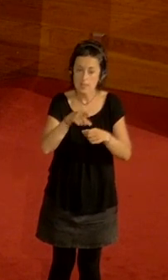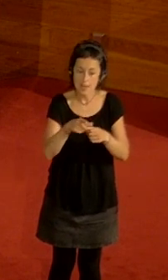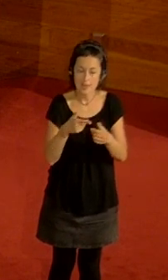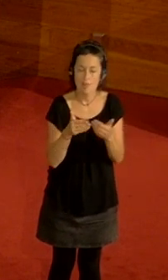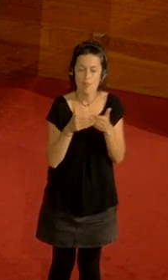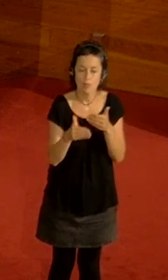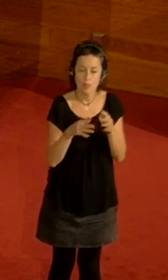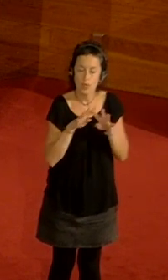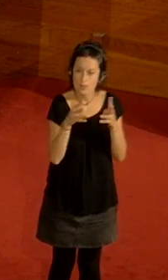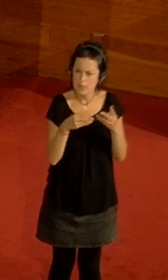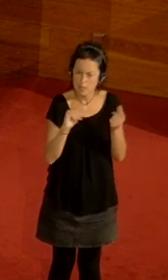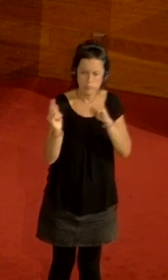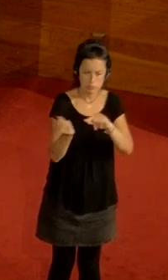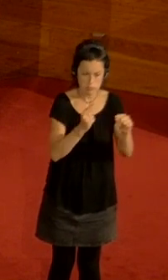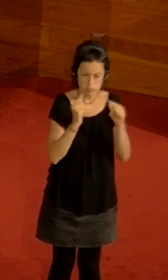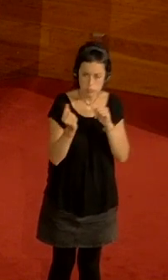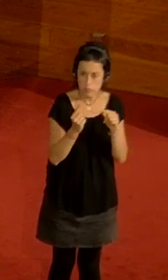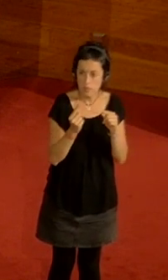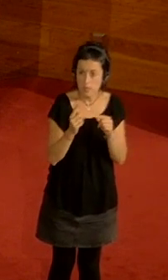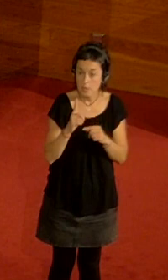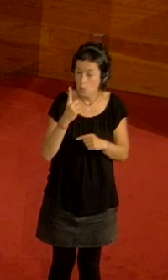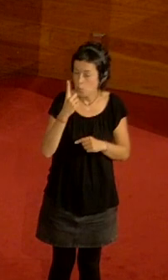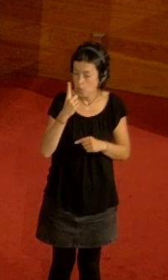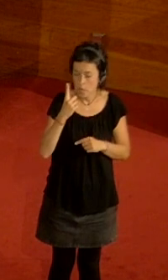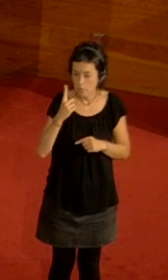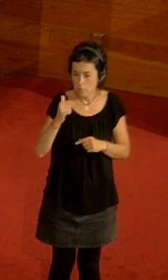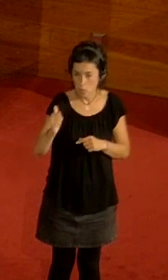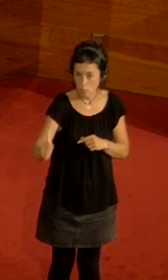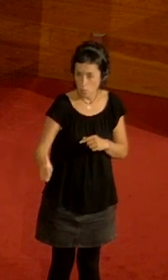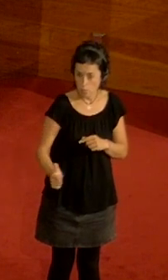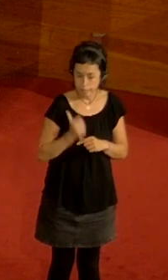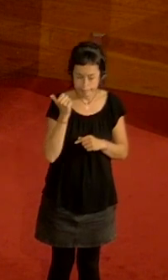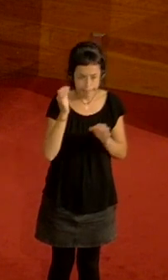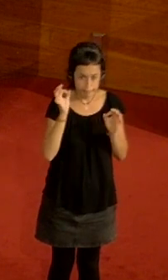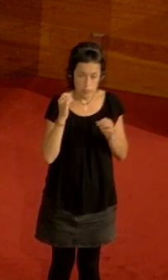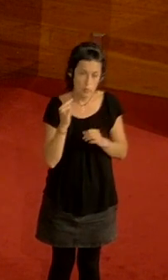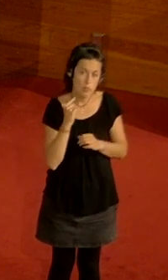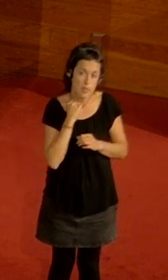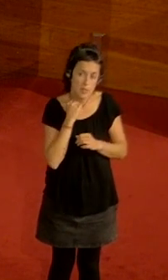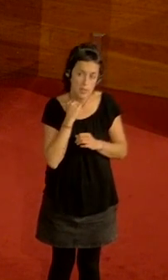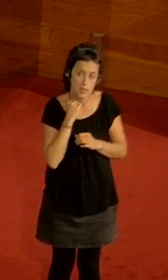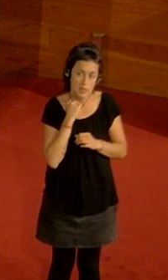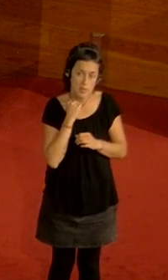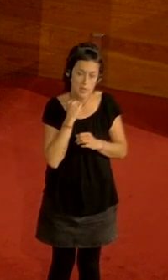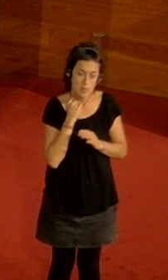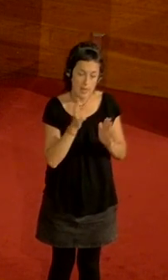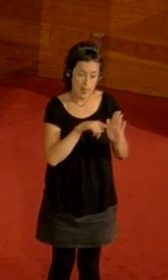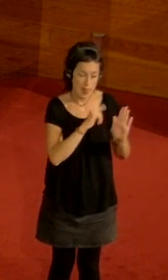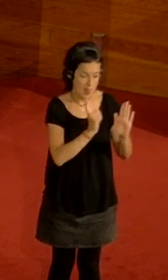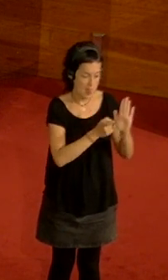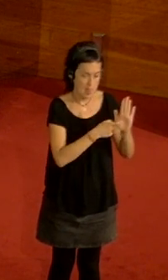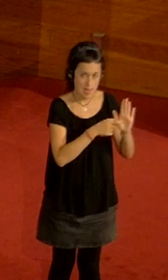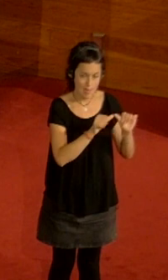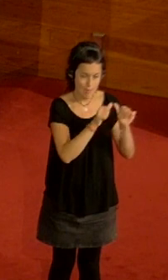donde se perdió bueno o se perdió una de las oportunidades para para legislar de otra manera cómo cómo